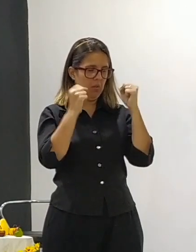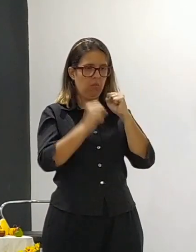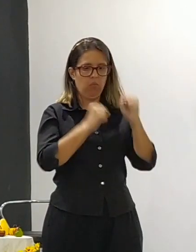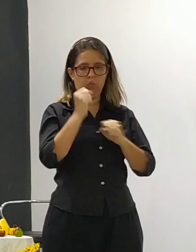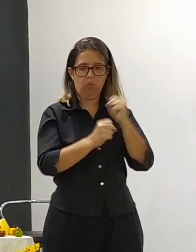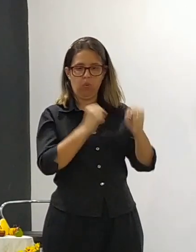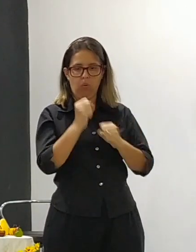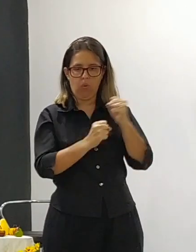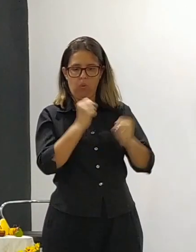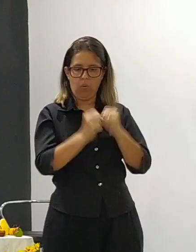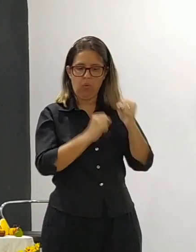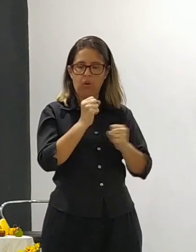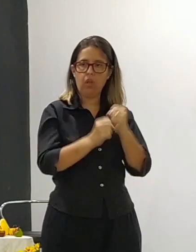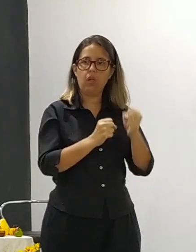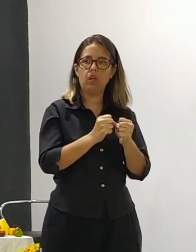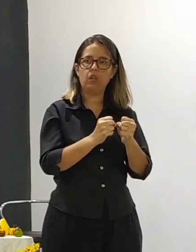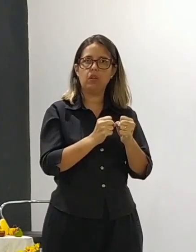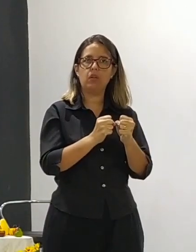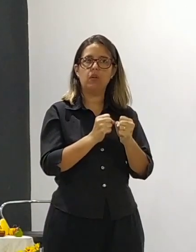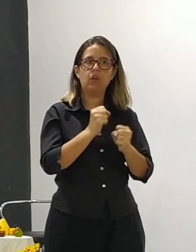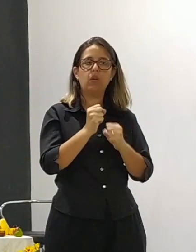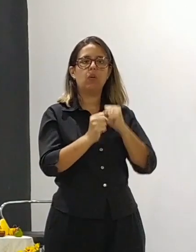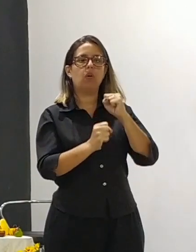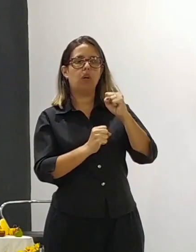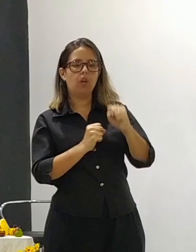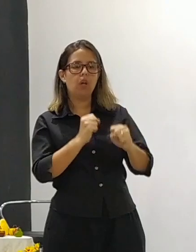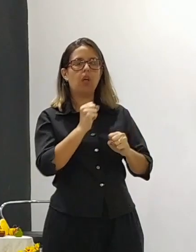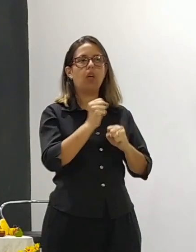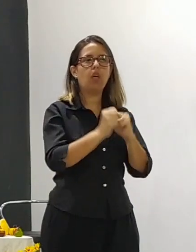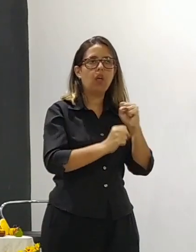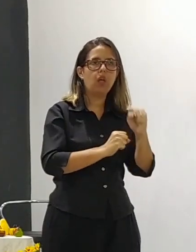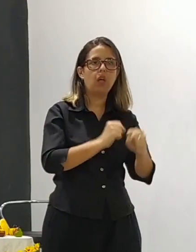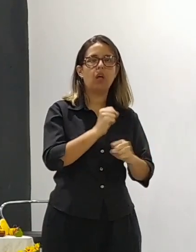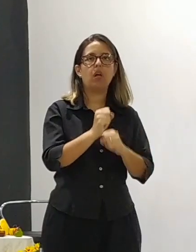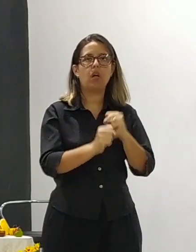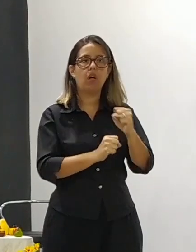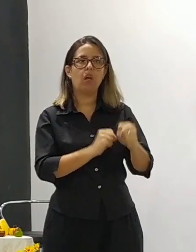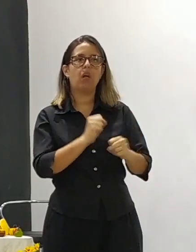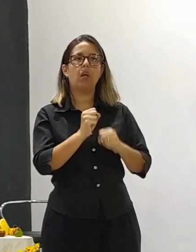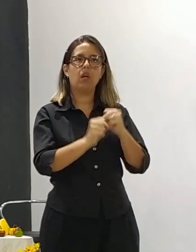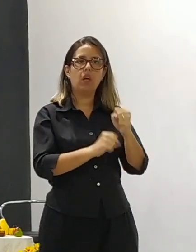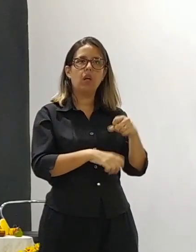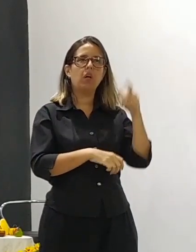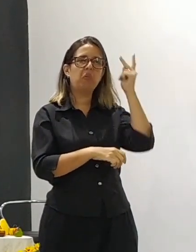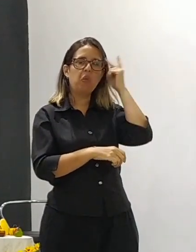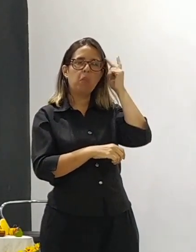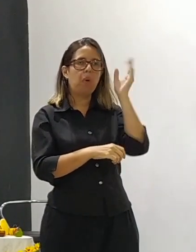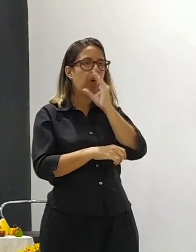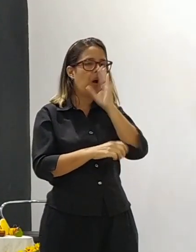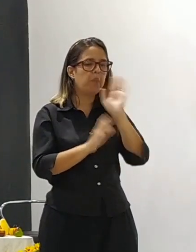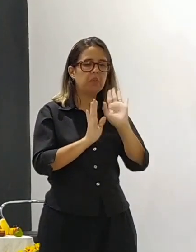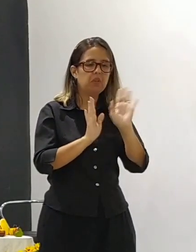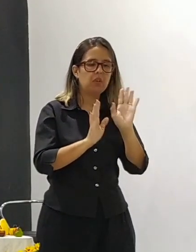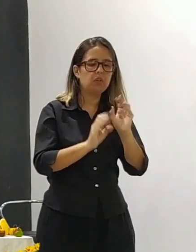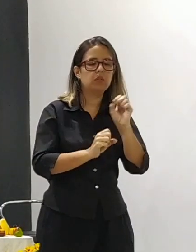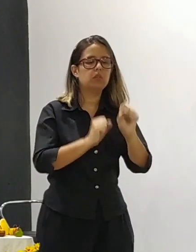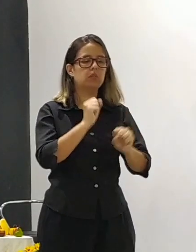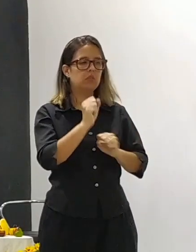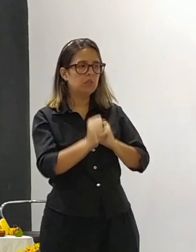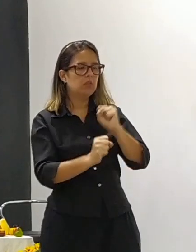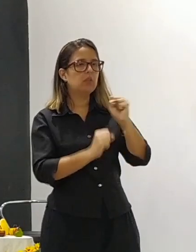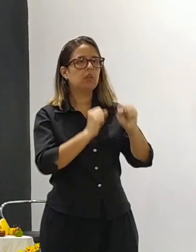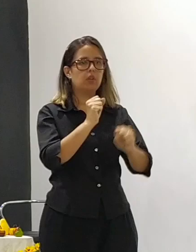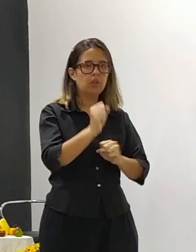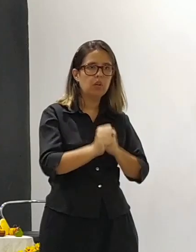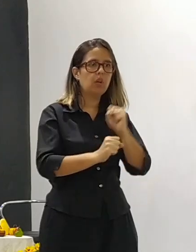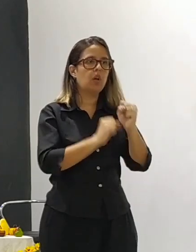devagar, correndo no ritmo, sem se estressar, né? Sem se cansar demasiadamente, porque ele